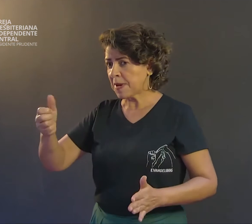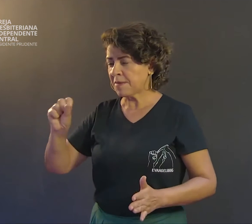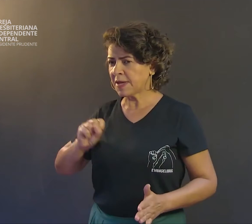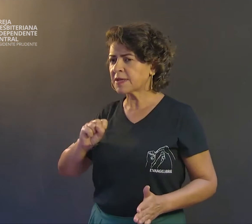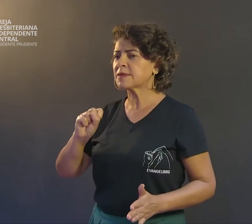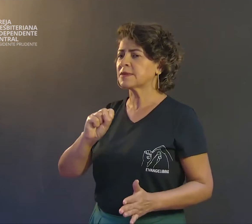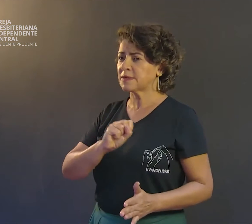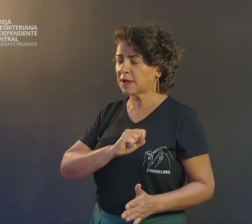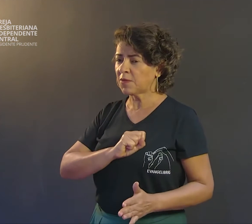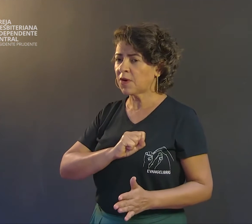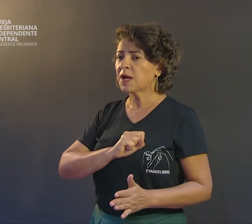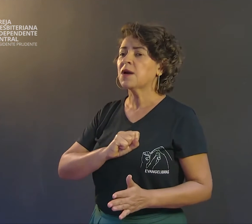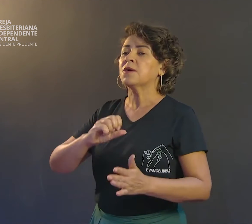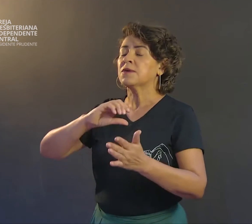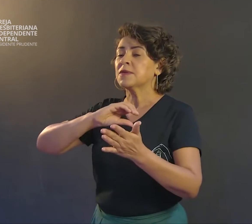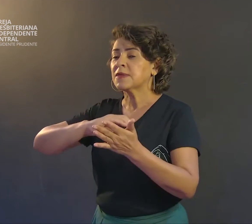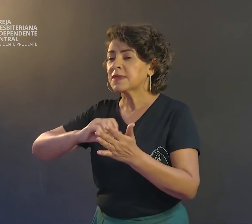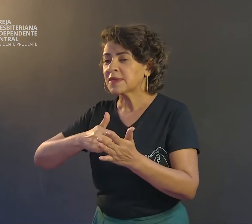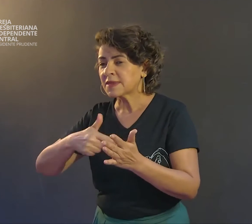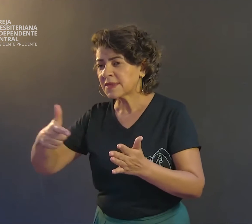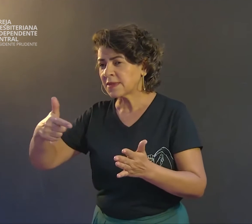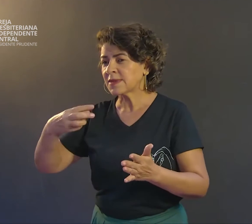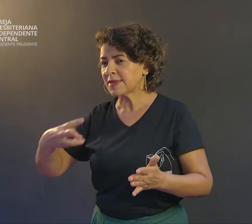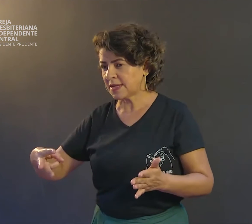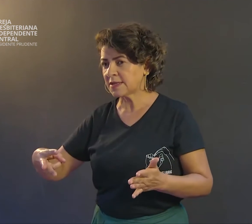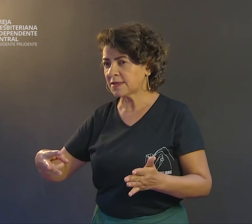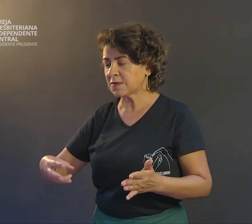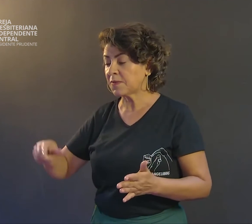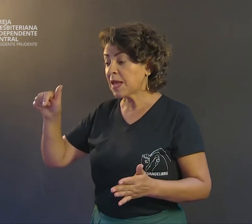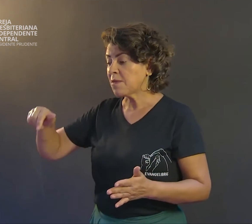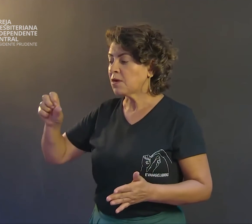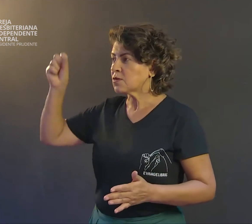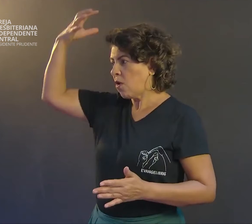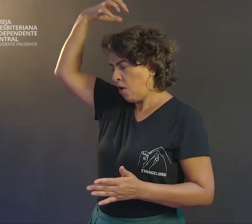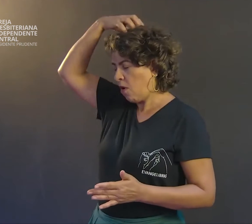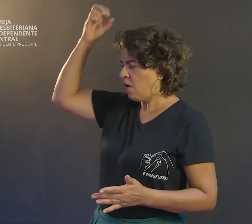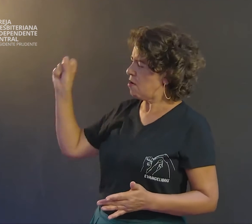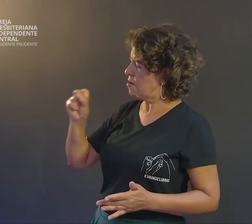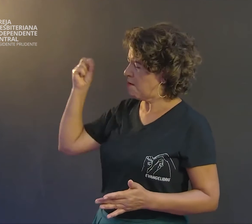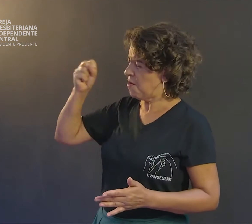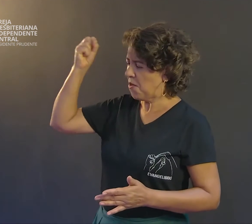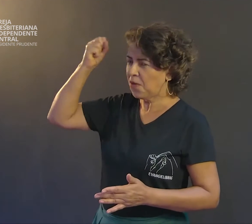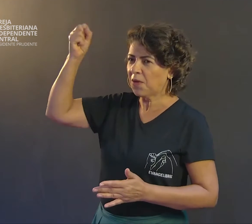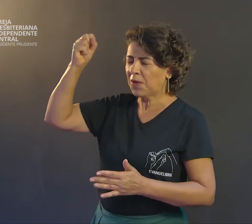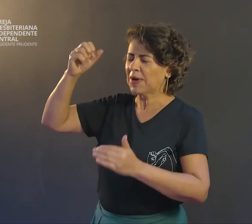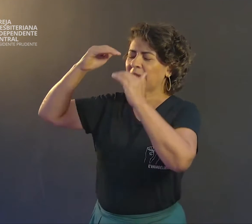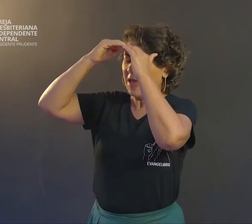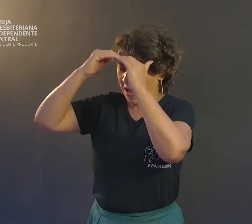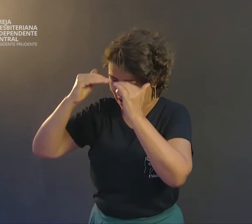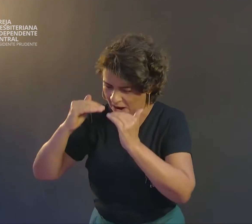rei Saul sucumbiu à pressão da multidão, fazendo a sua vontade ao quebrar